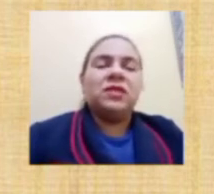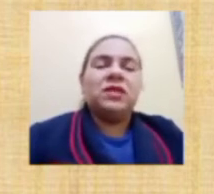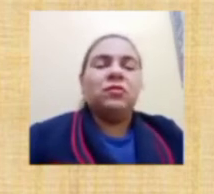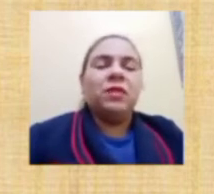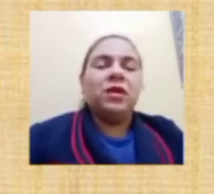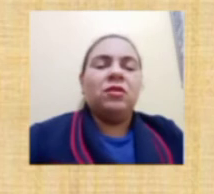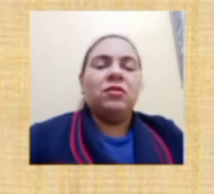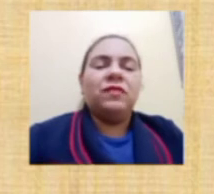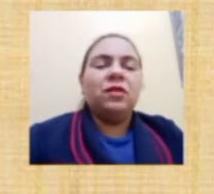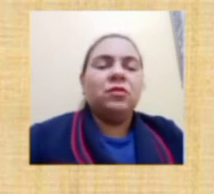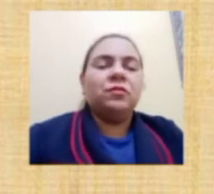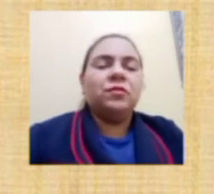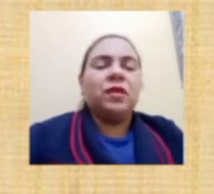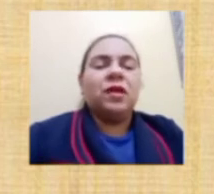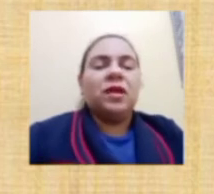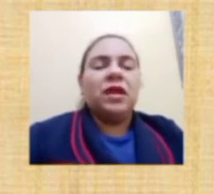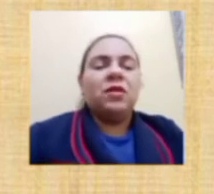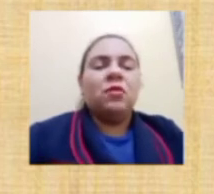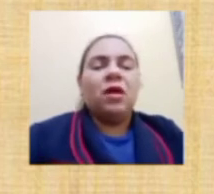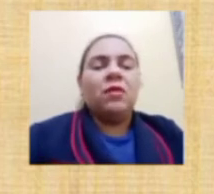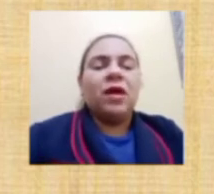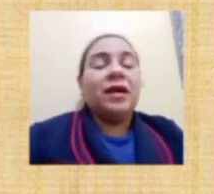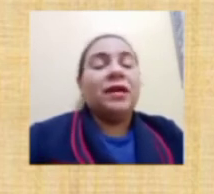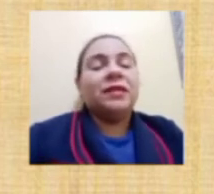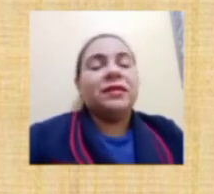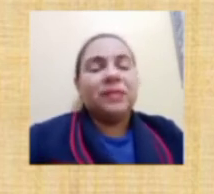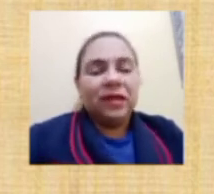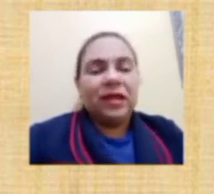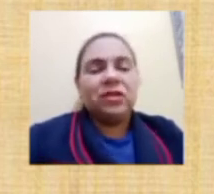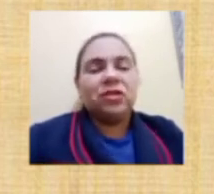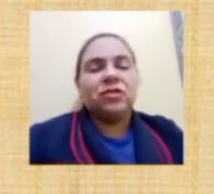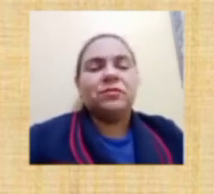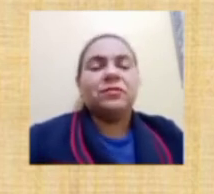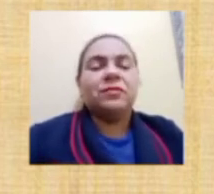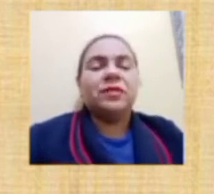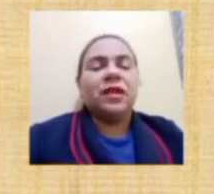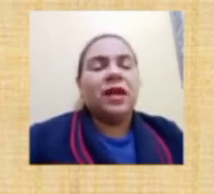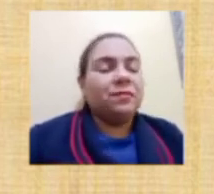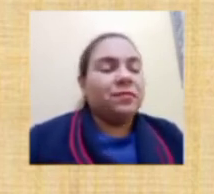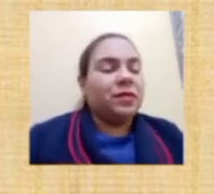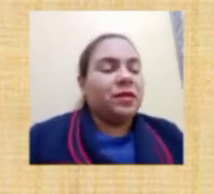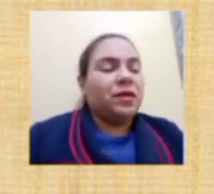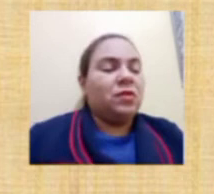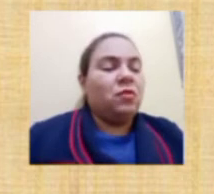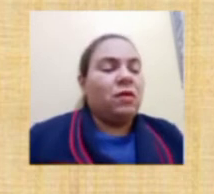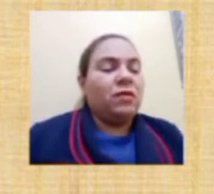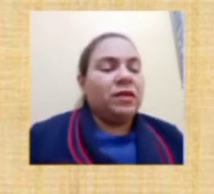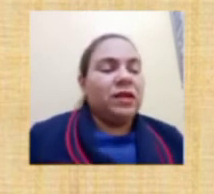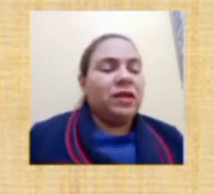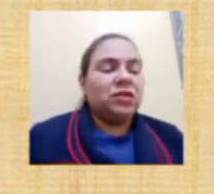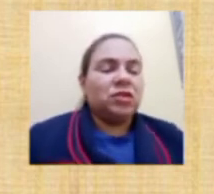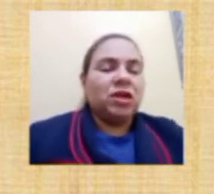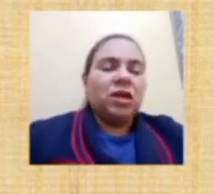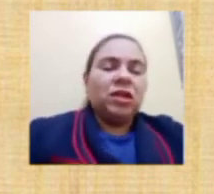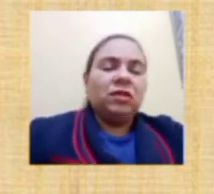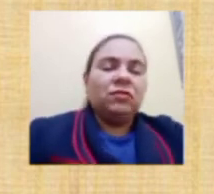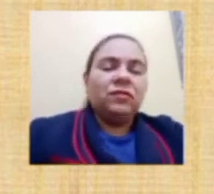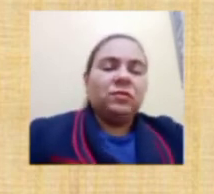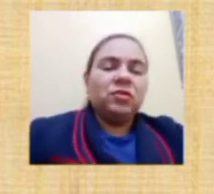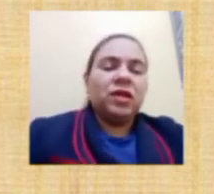A letra B tá bem simples, né? Tira de dentro do parênteses. Aí, nós temos mais 18